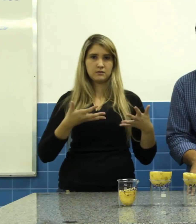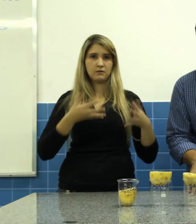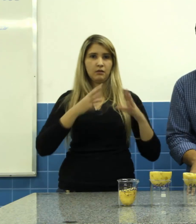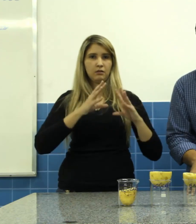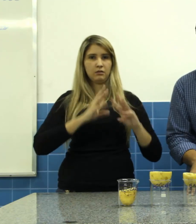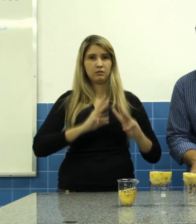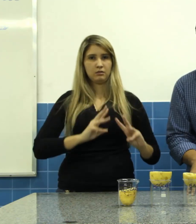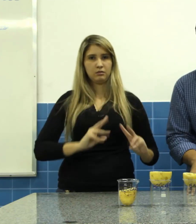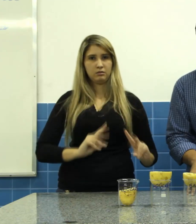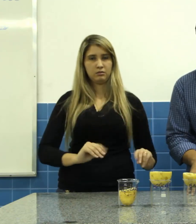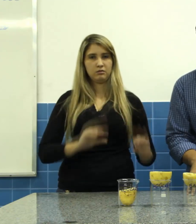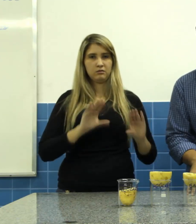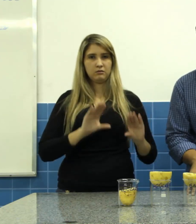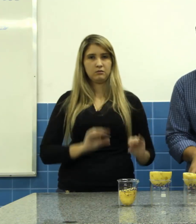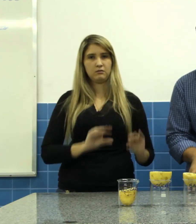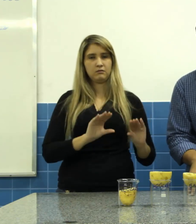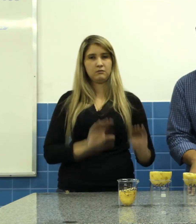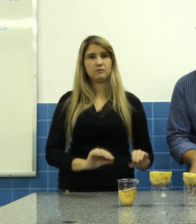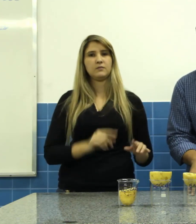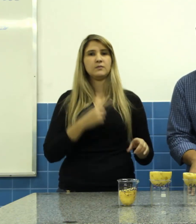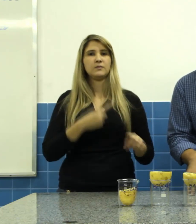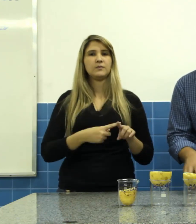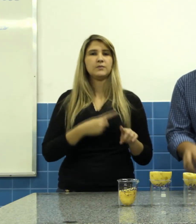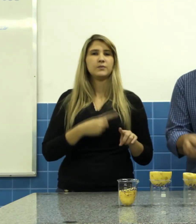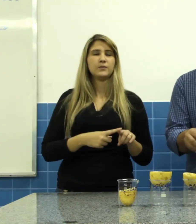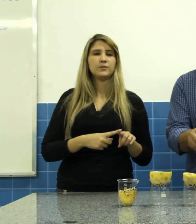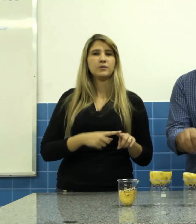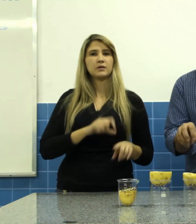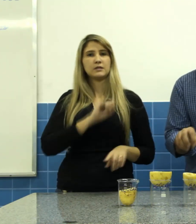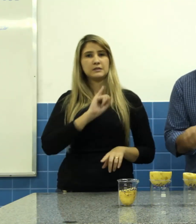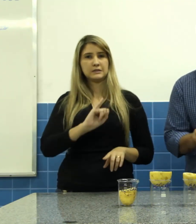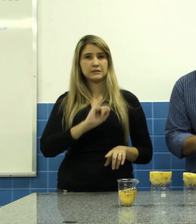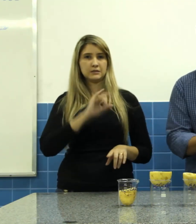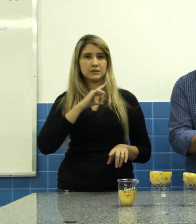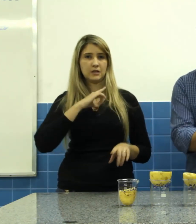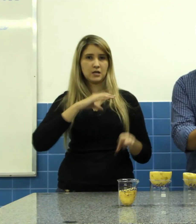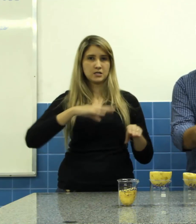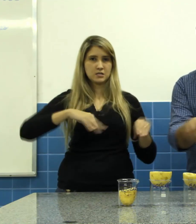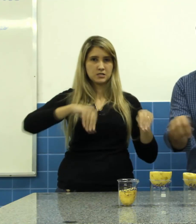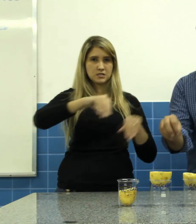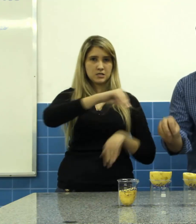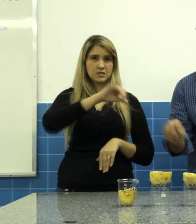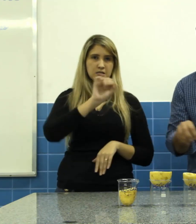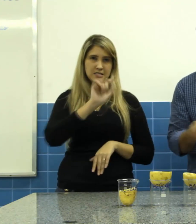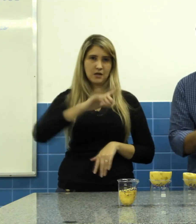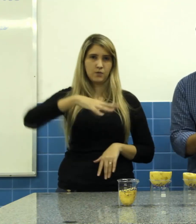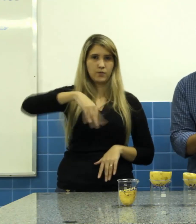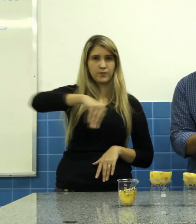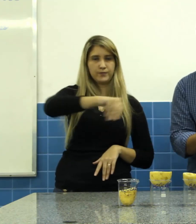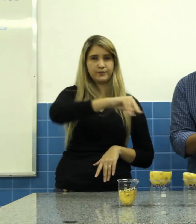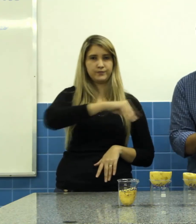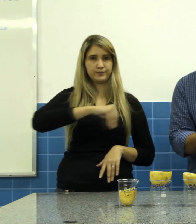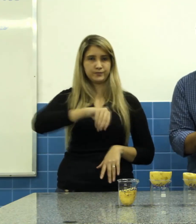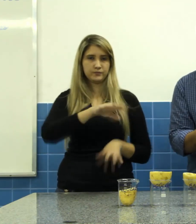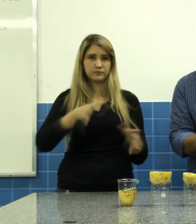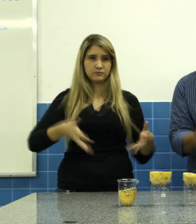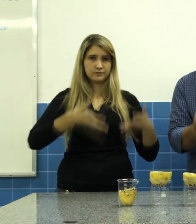murcha, uma vez que a presença de sal na salada